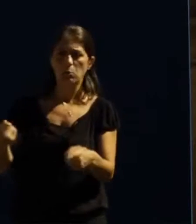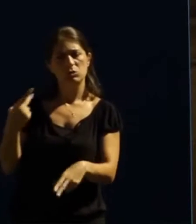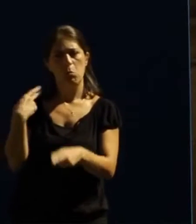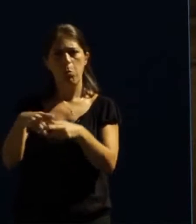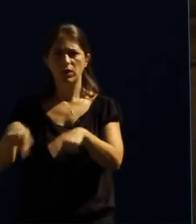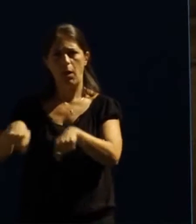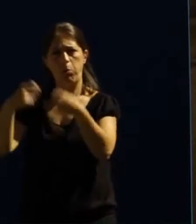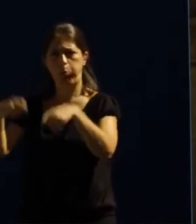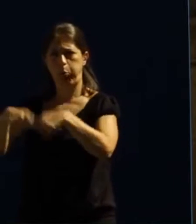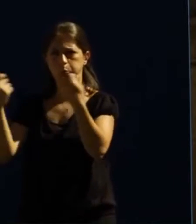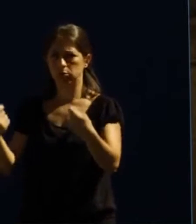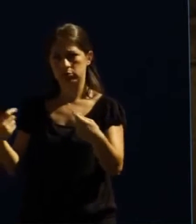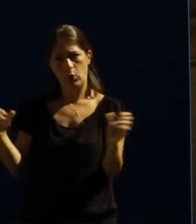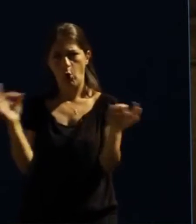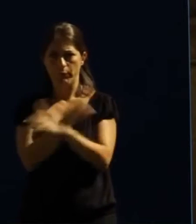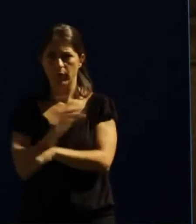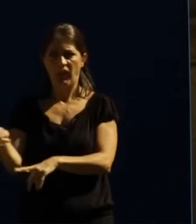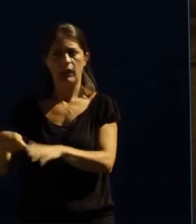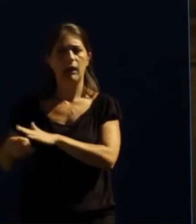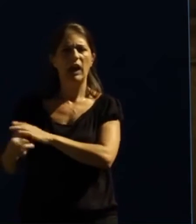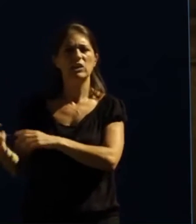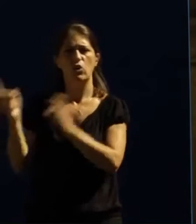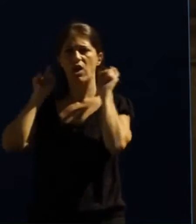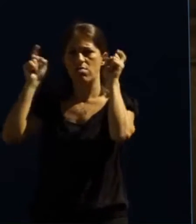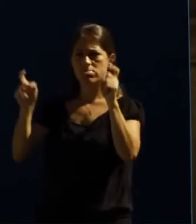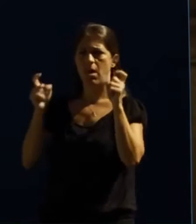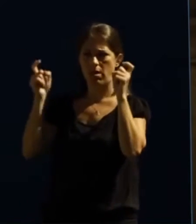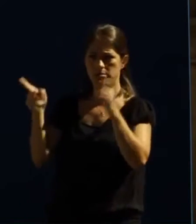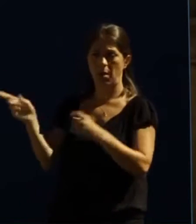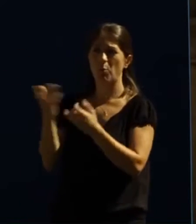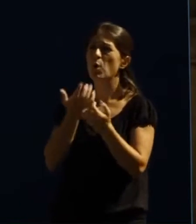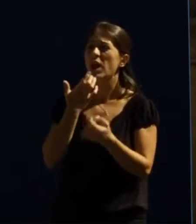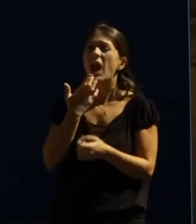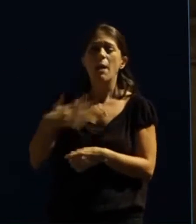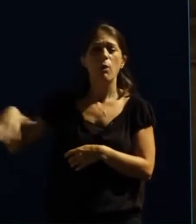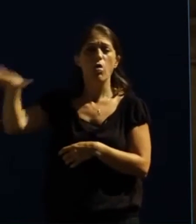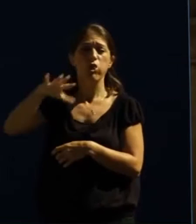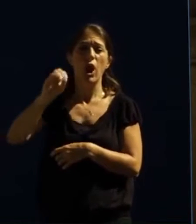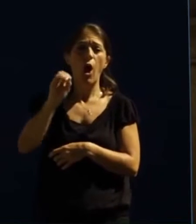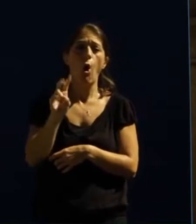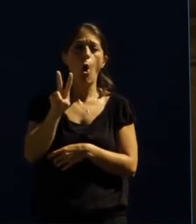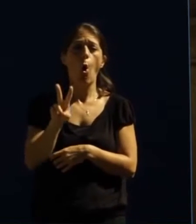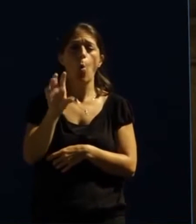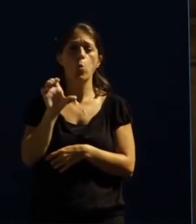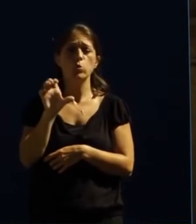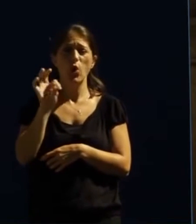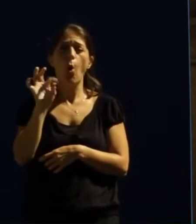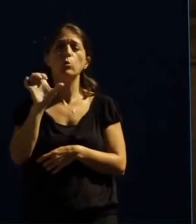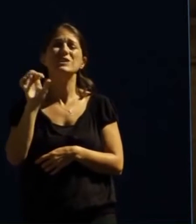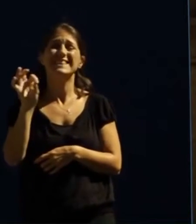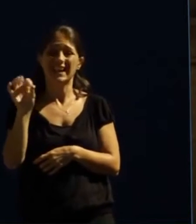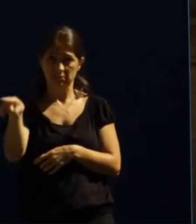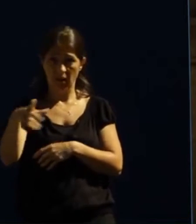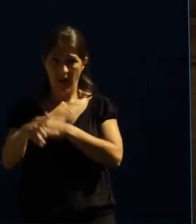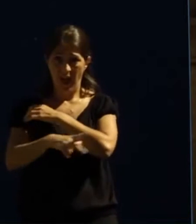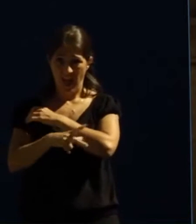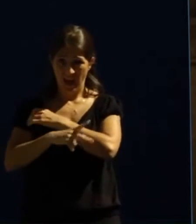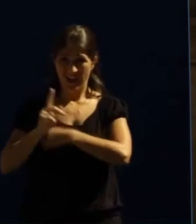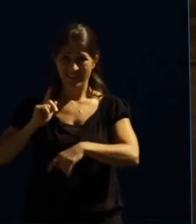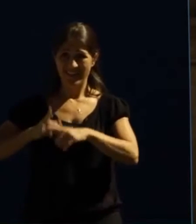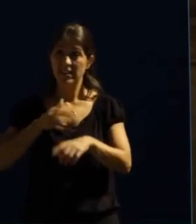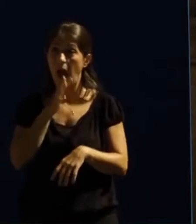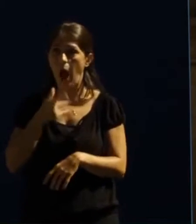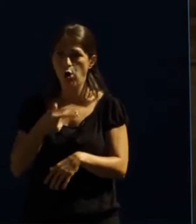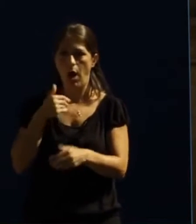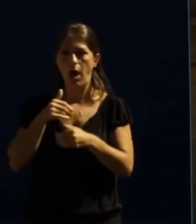no nos insulten o alcalde de av tres días y tres días un ex alcalde de hautes que ahora quiere ser diputado que nos